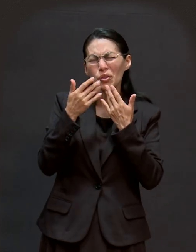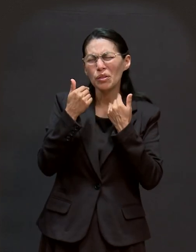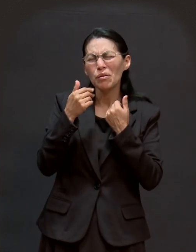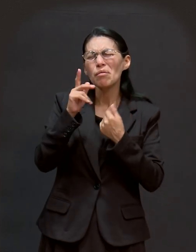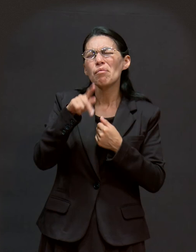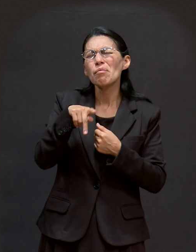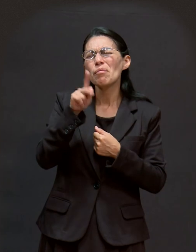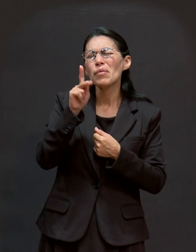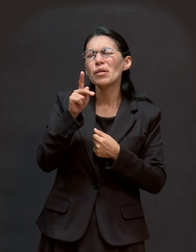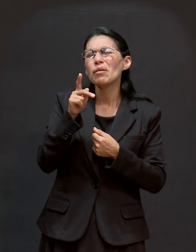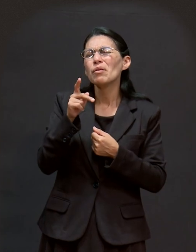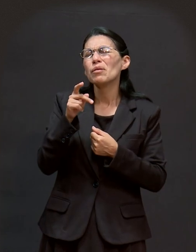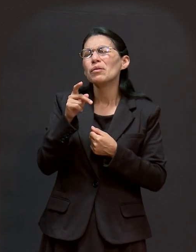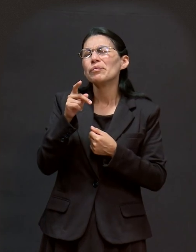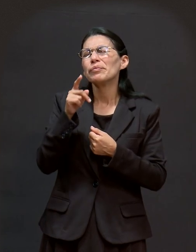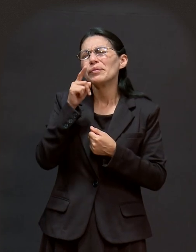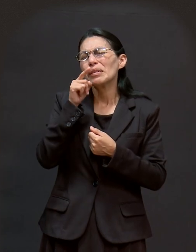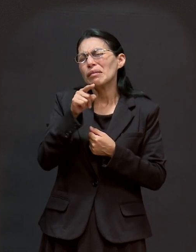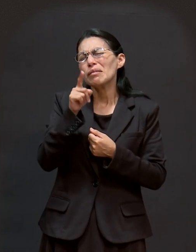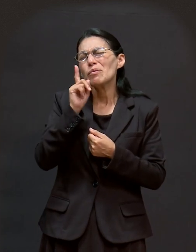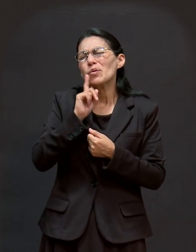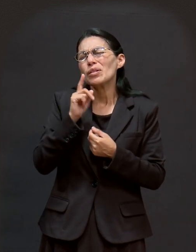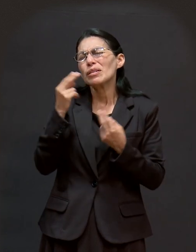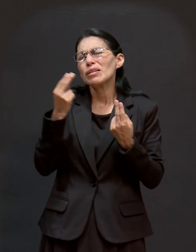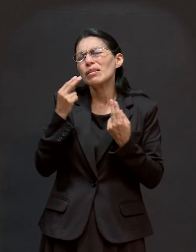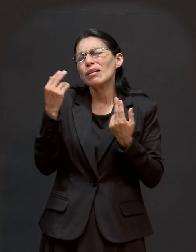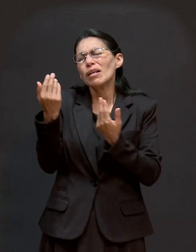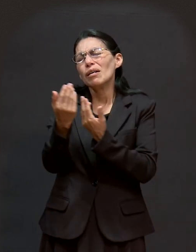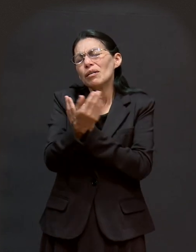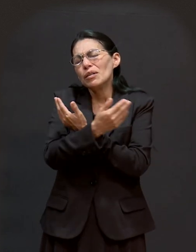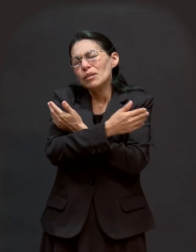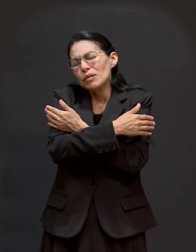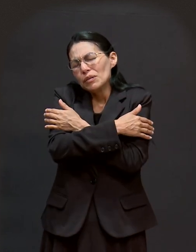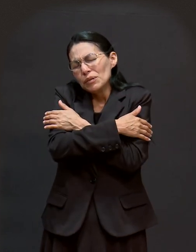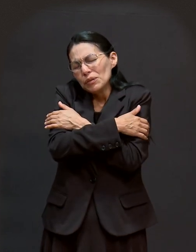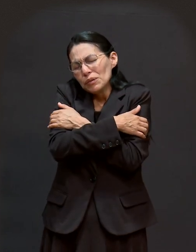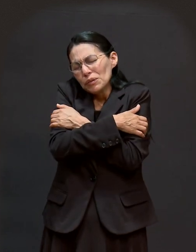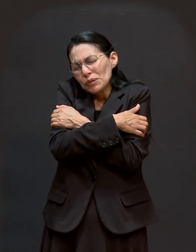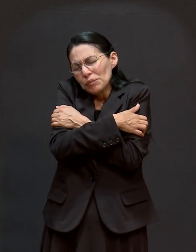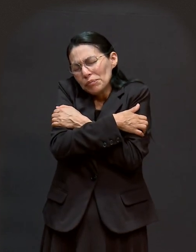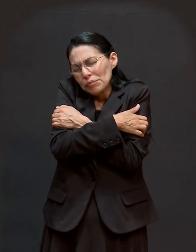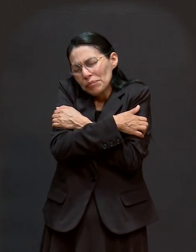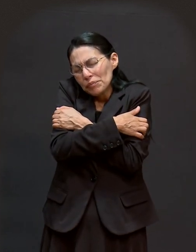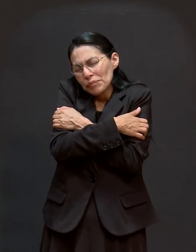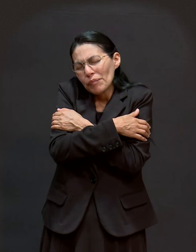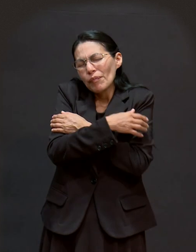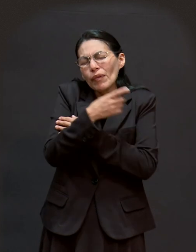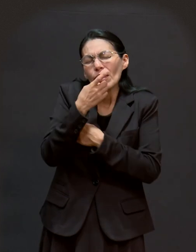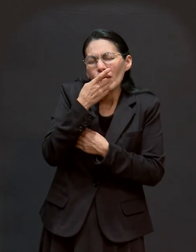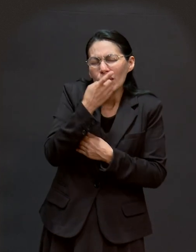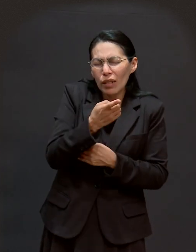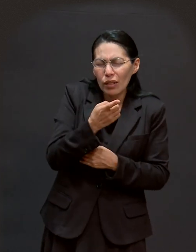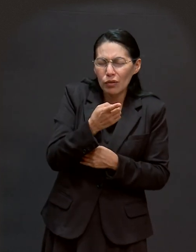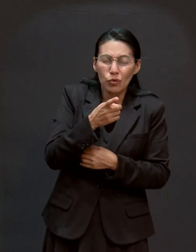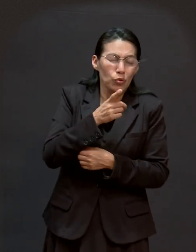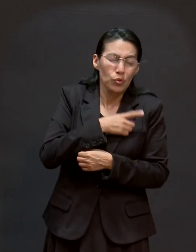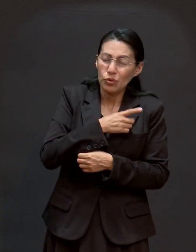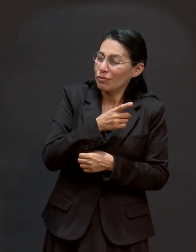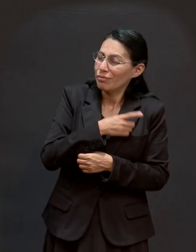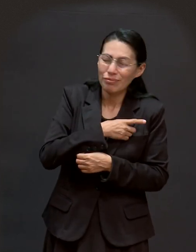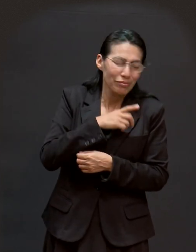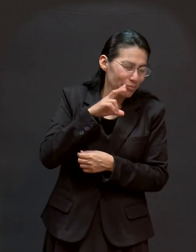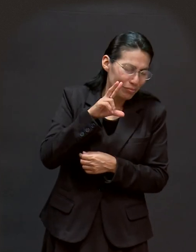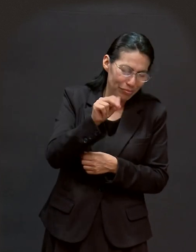en su corazón necesitan tanto tanto ese abrazo fuerte sabiendo les y diciéndoles a ellas no van a estar